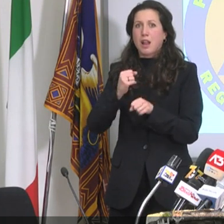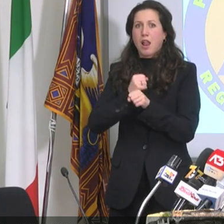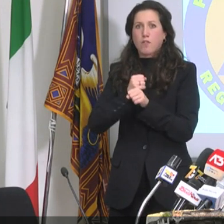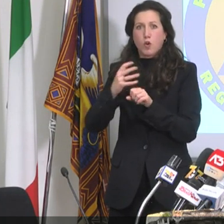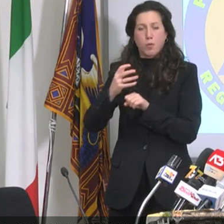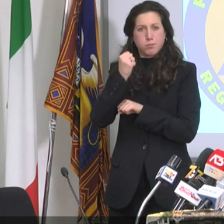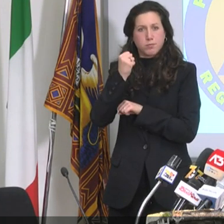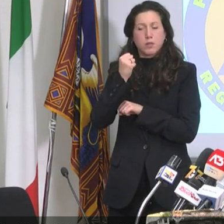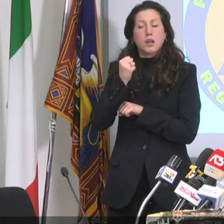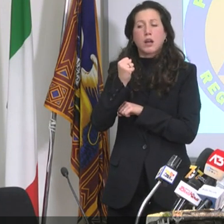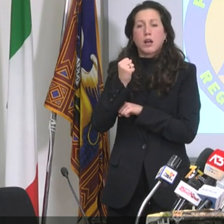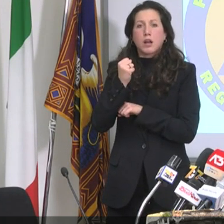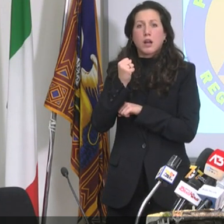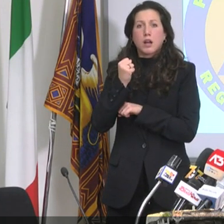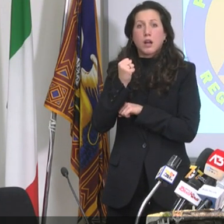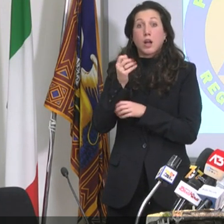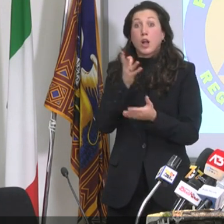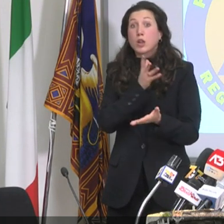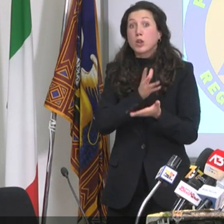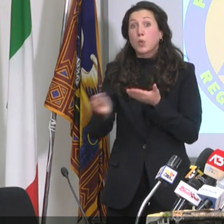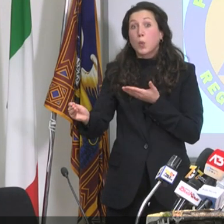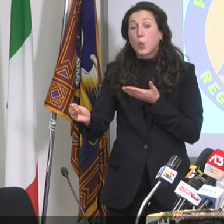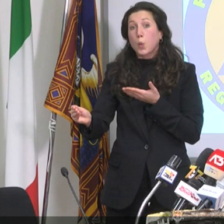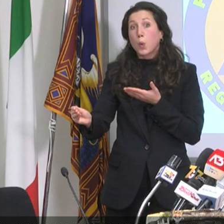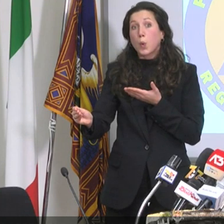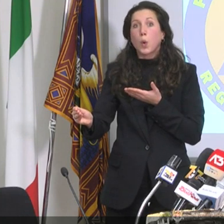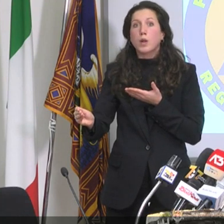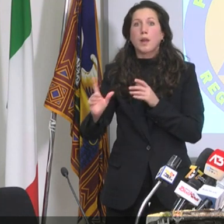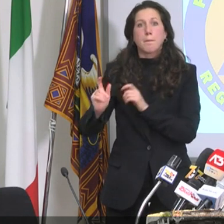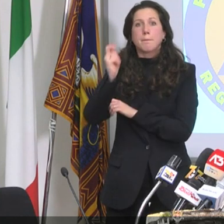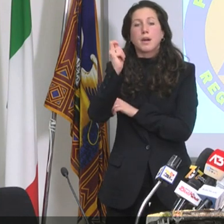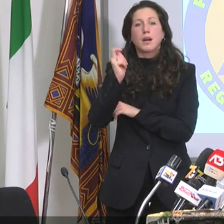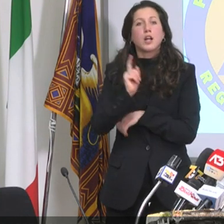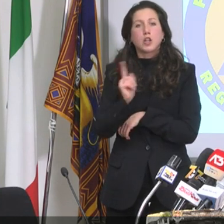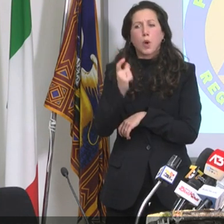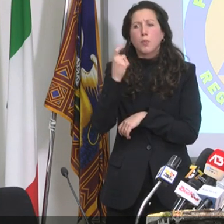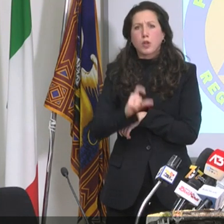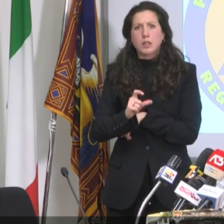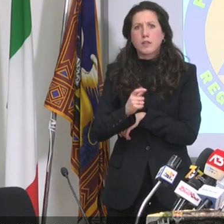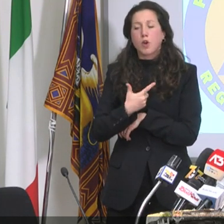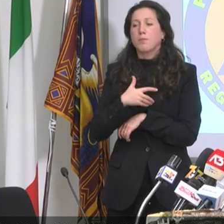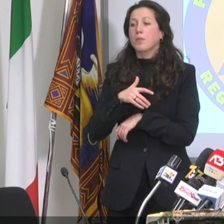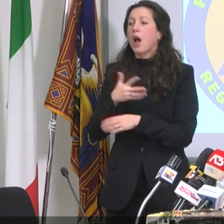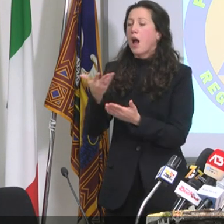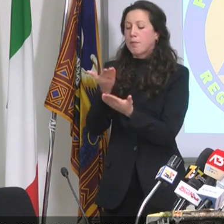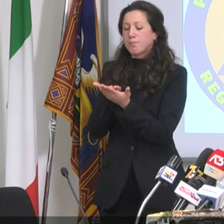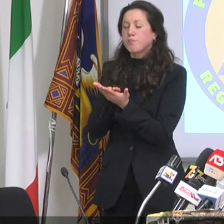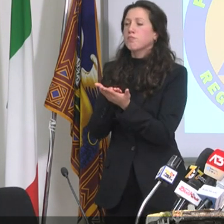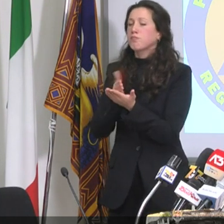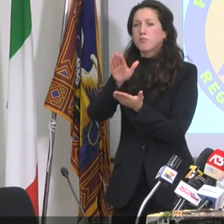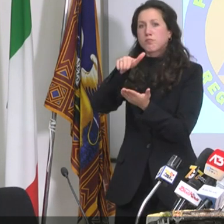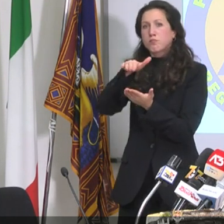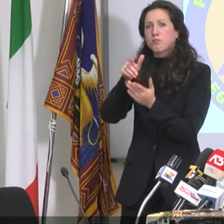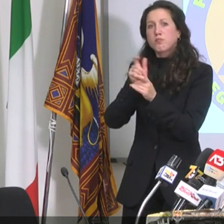però tutte a buon fine, prevalentemente perché il professionista, una volta interpellato, una volta esaminato, avuto il